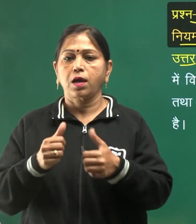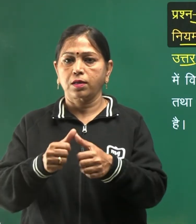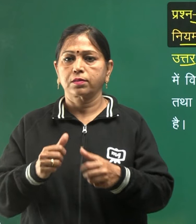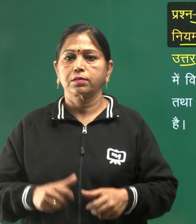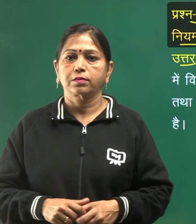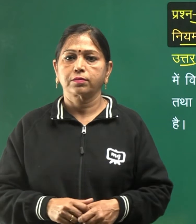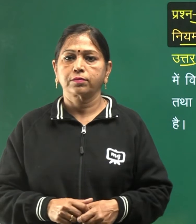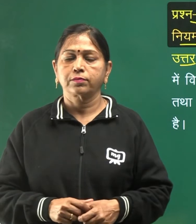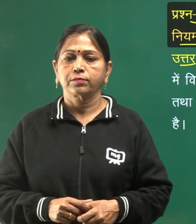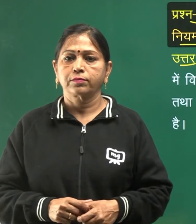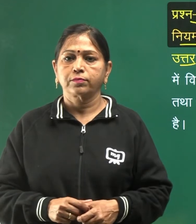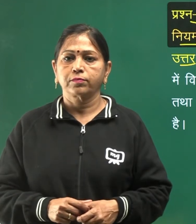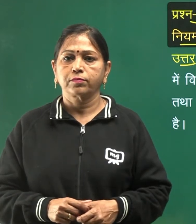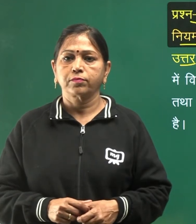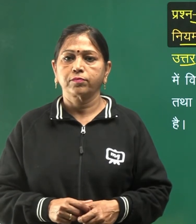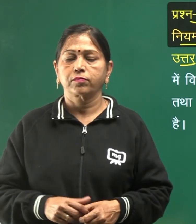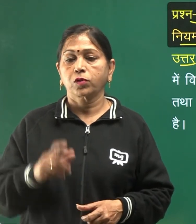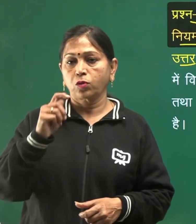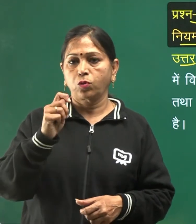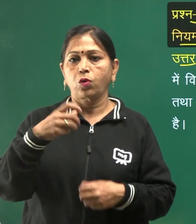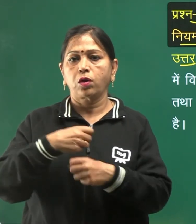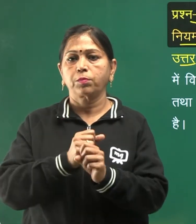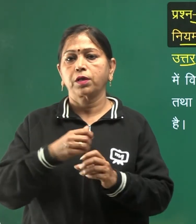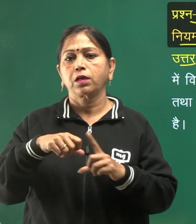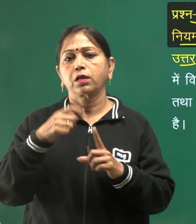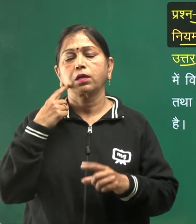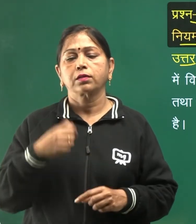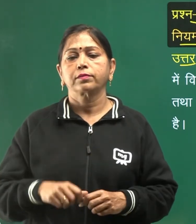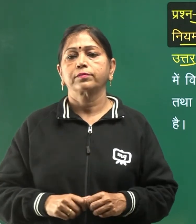उत्तर, मूत्र बनने की